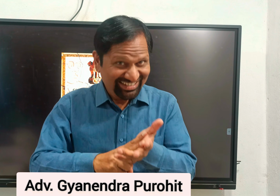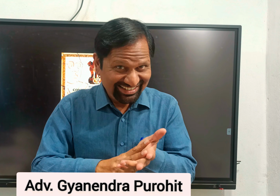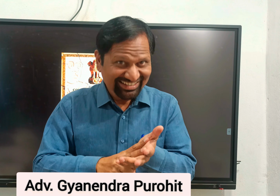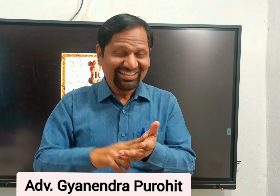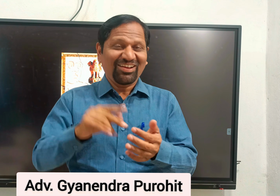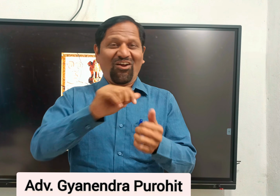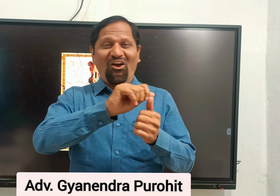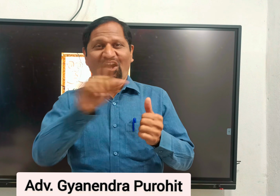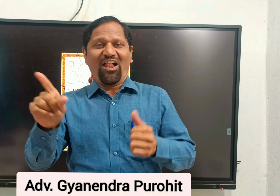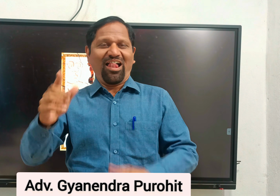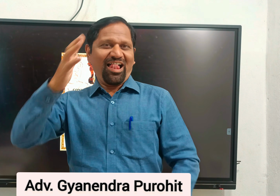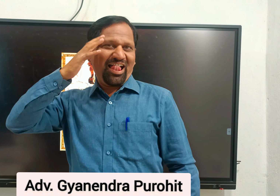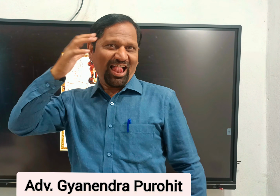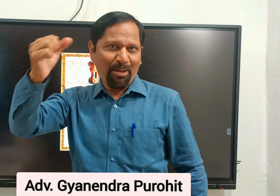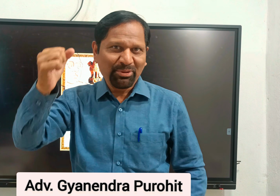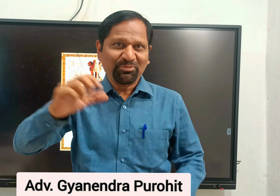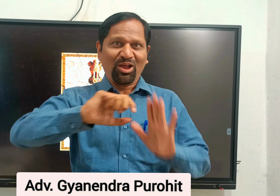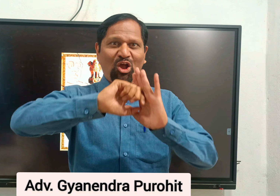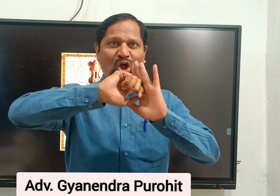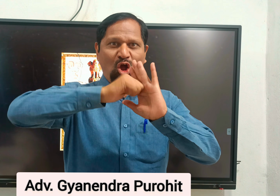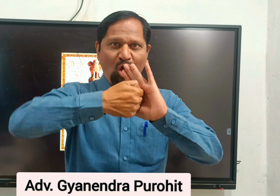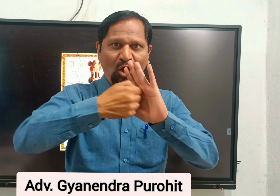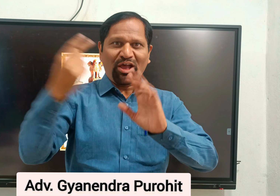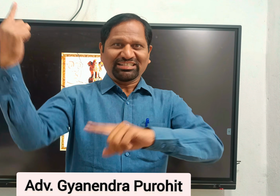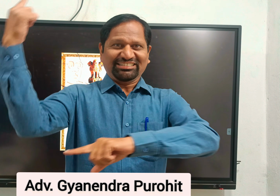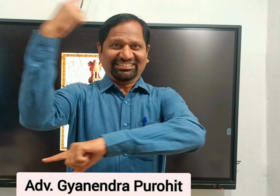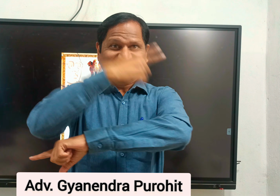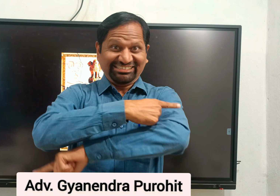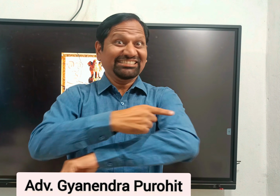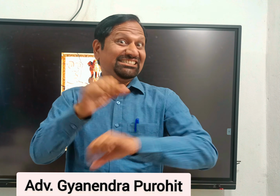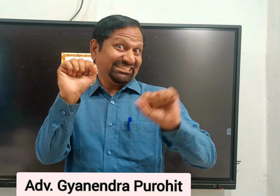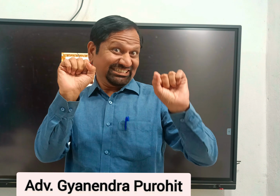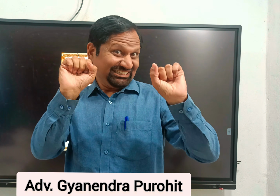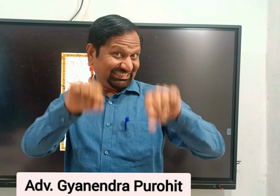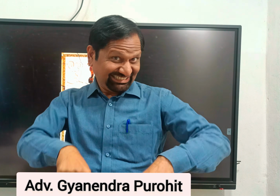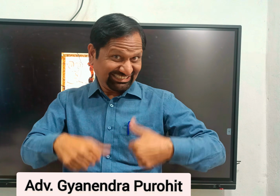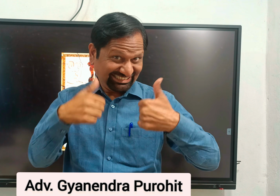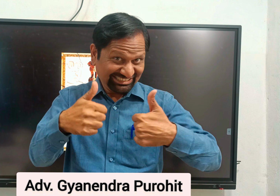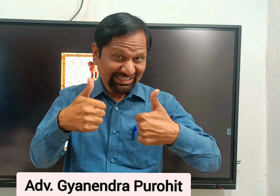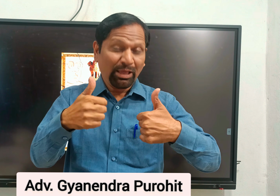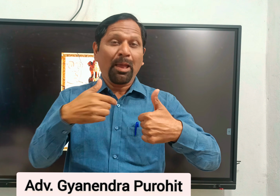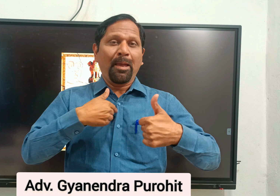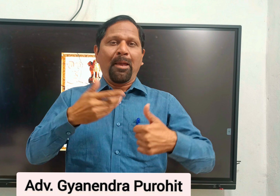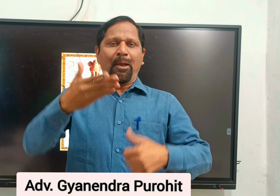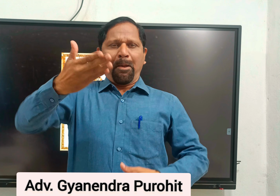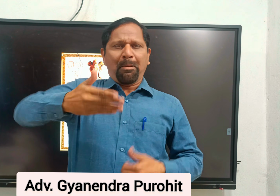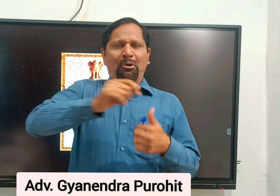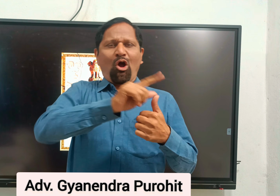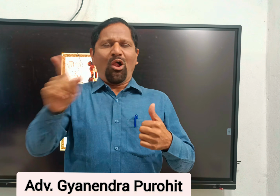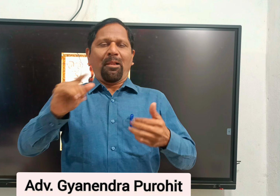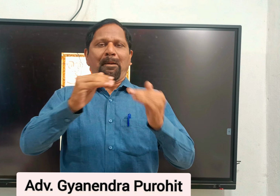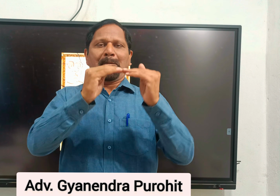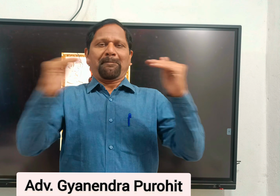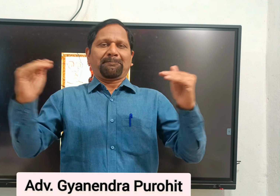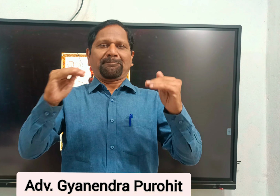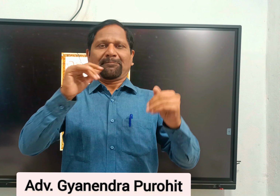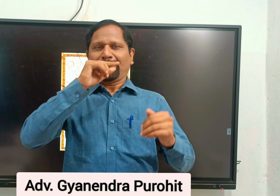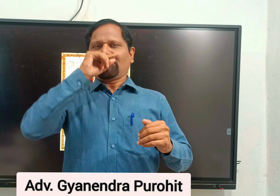चले। 26 नवंबर आप याद रखिए, संविधान दिवस है। यस, और मैं आप सबको बधाई देता हूँ